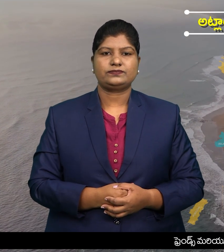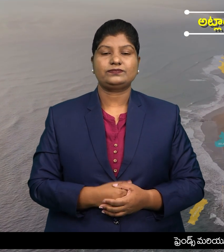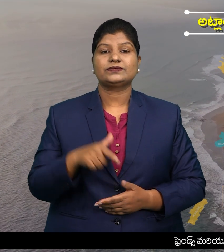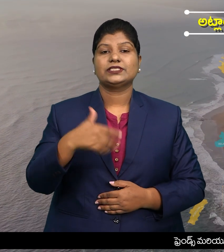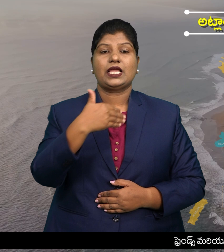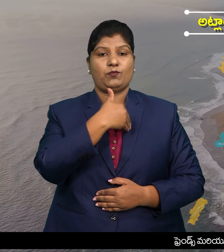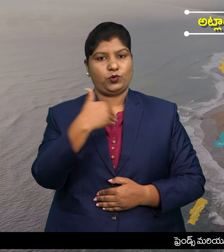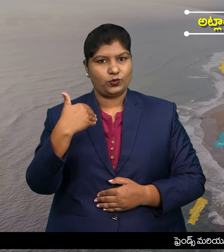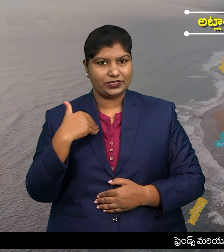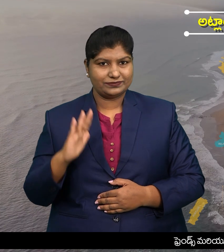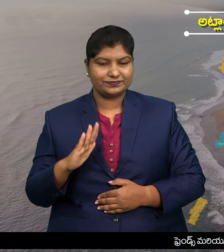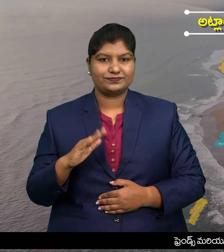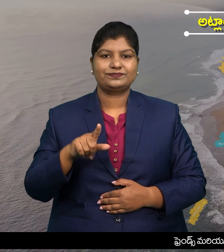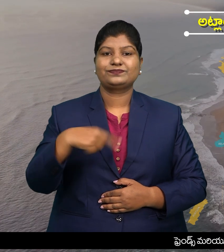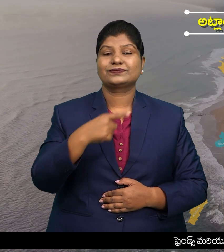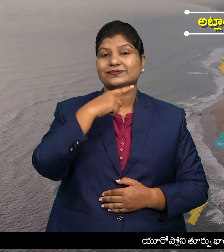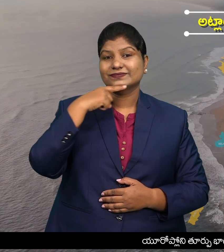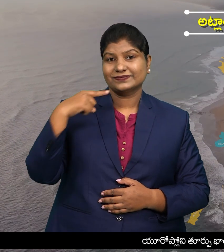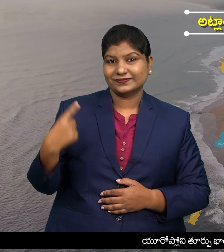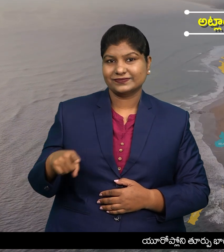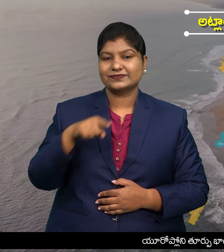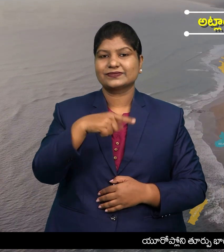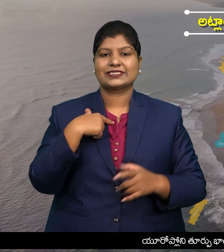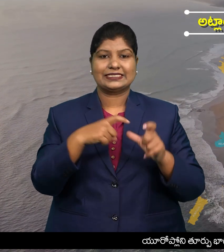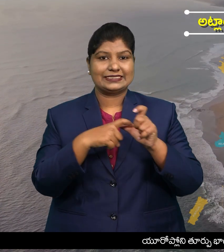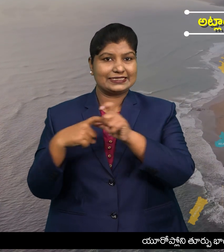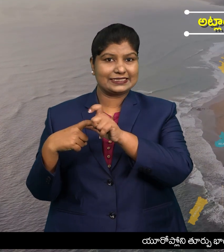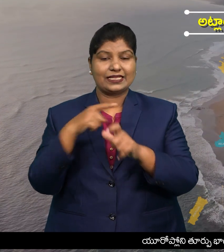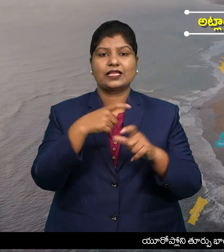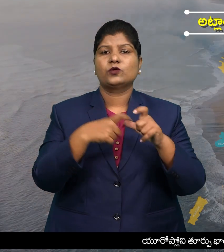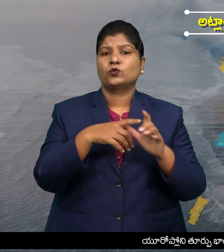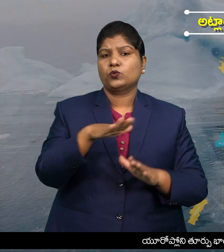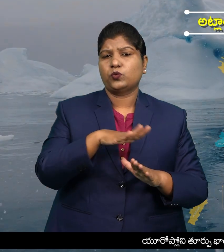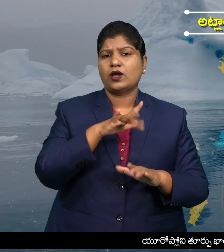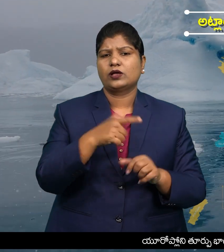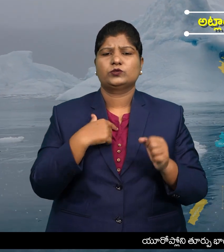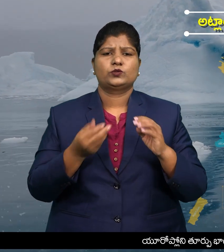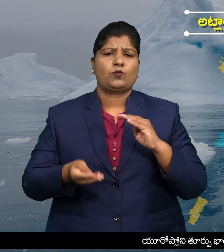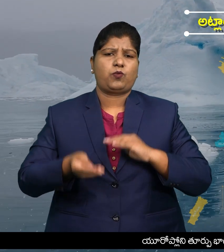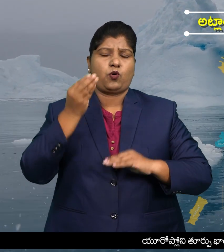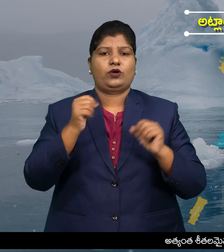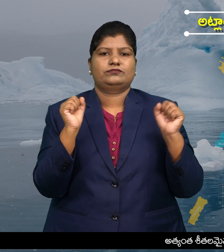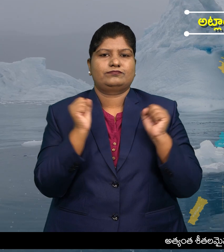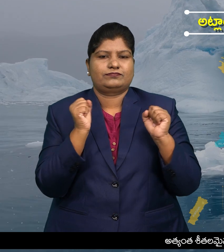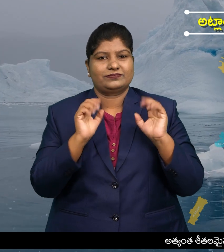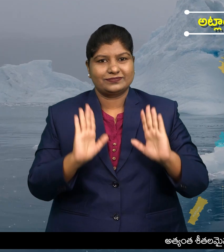ఫ్రెంచ్ మరియు గ్రేట్ బ్రిటన్తో పోల్చినప్పుడు యూరప్లోని తూర్పు భాగంలో ఉన్న పోలాండ్ మరియు రష్యాలు అత్యంత